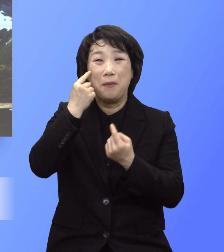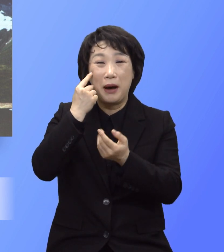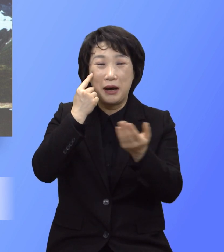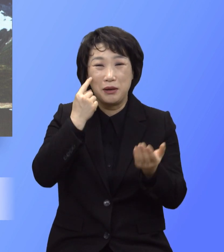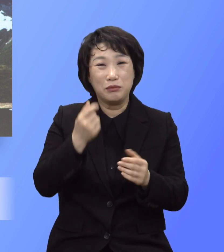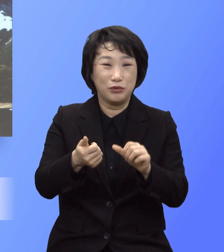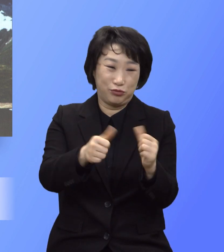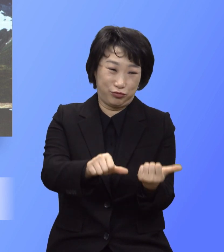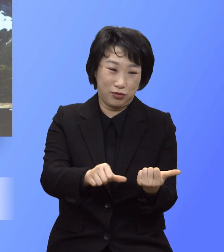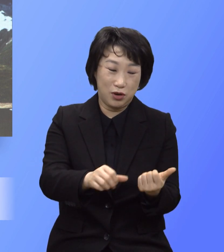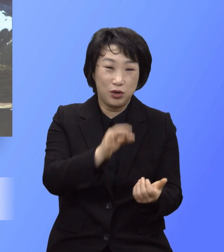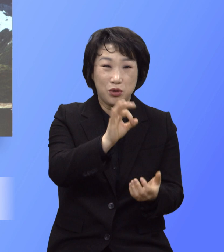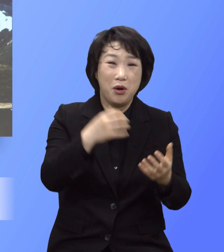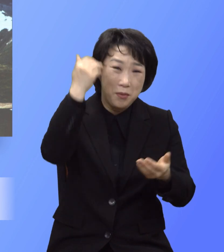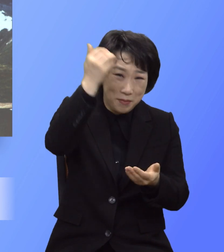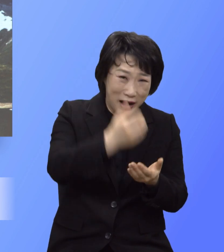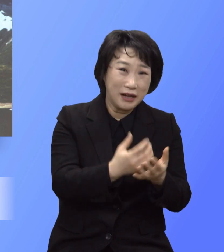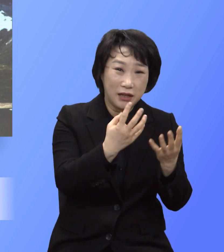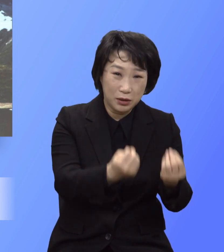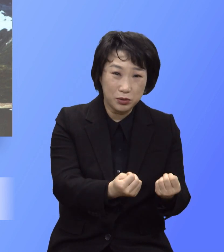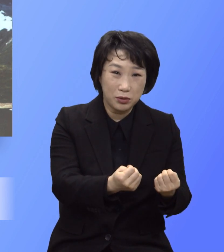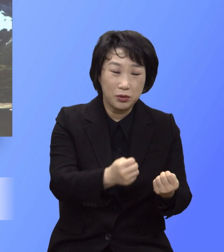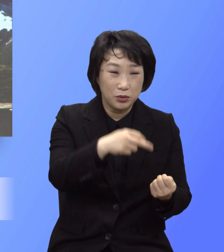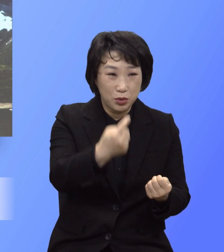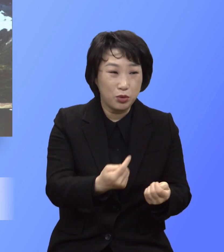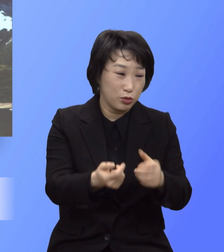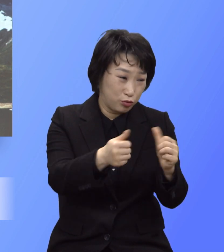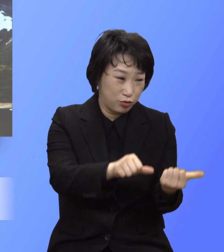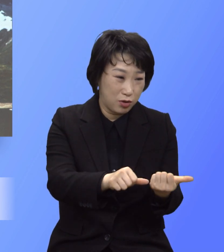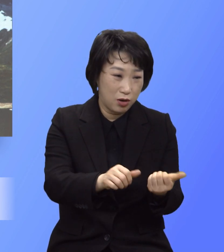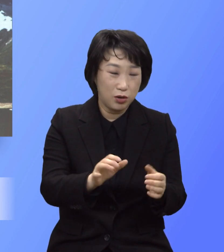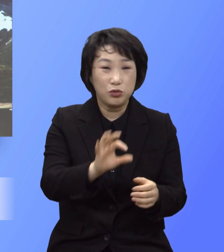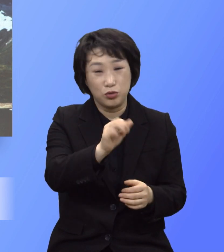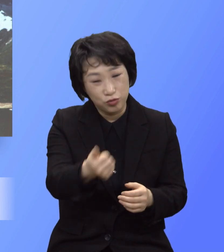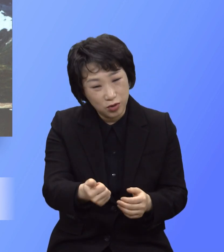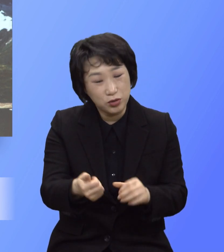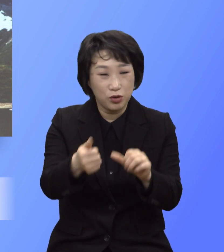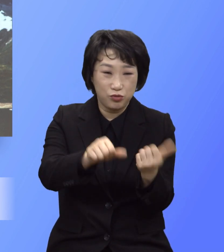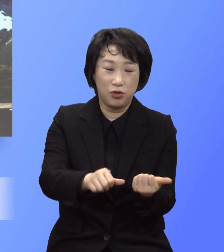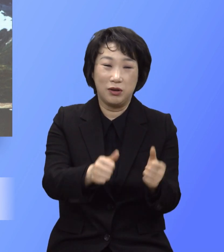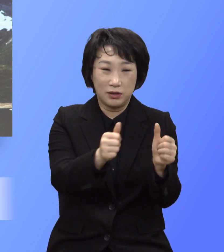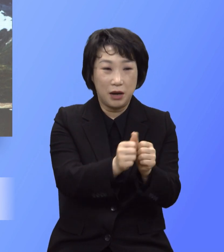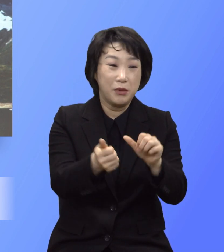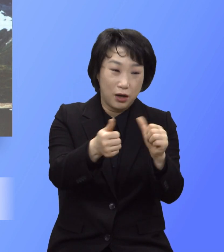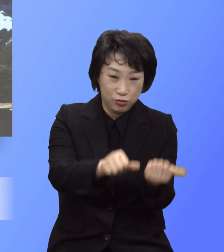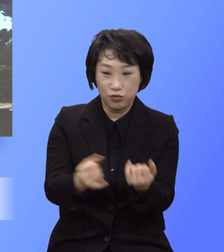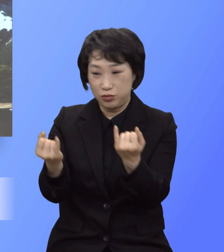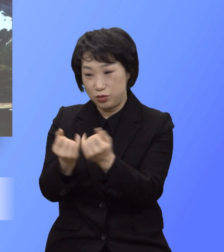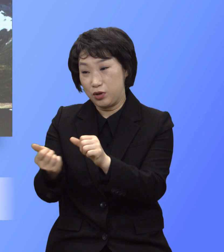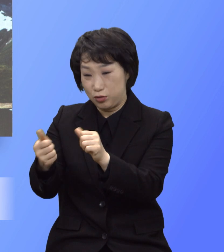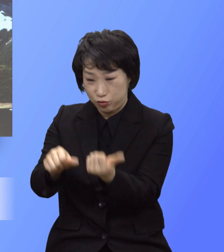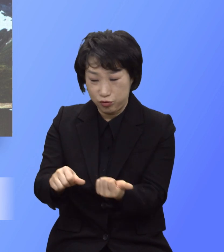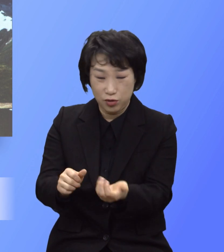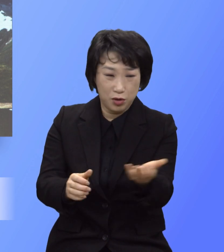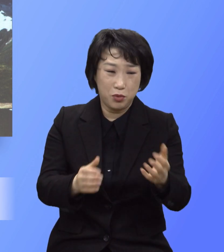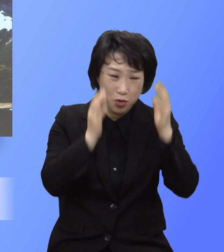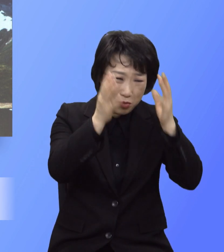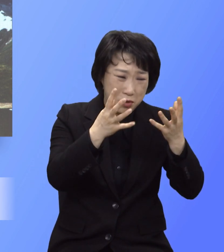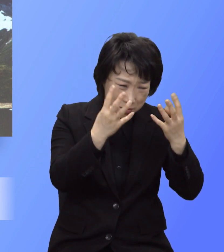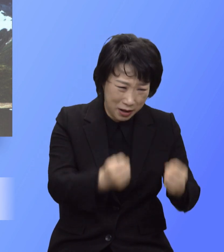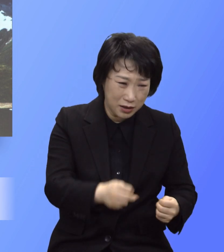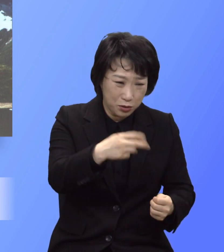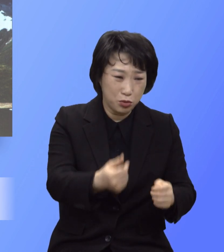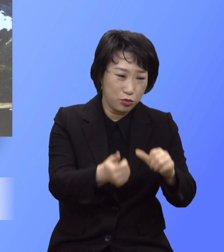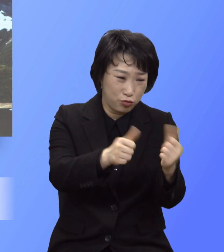돈이 있어도 죽고 없어도 죽고 남자도 죽고 여자도 죽고 많이 공부해도